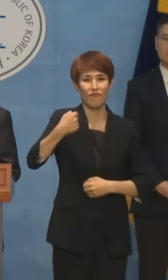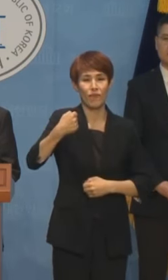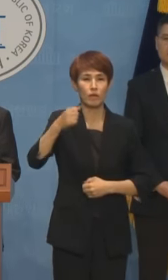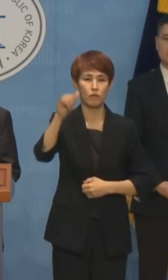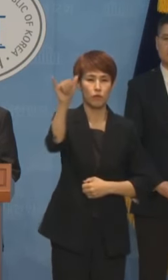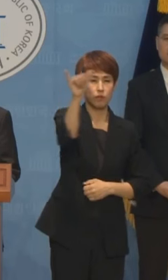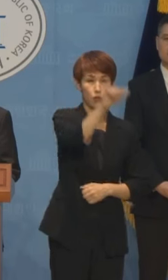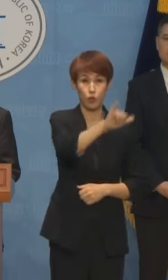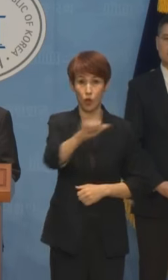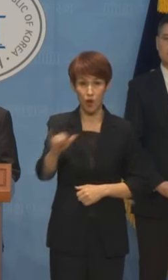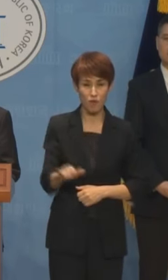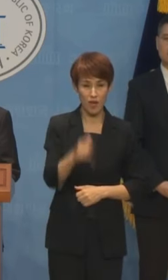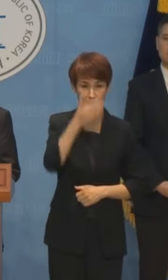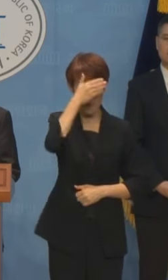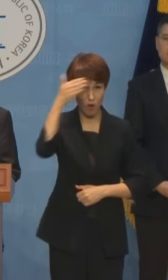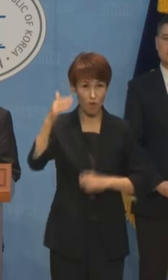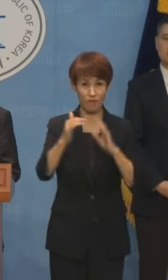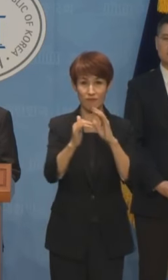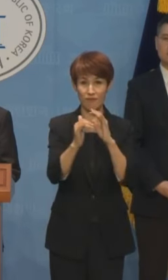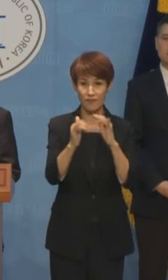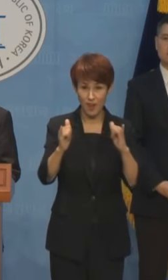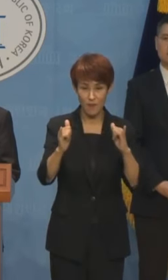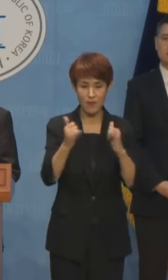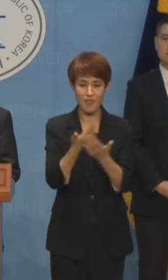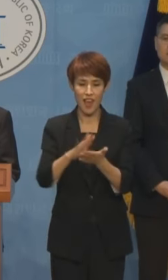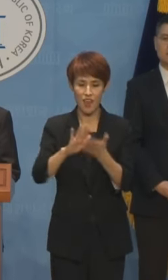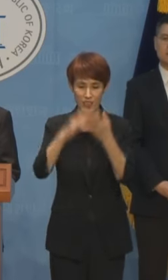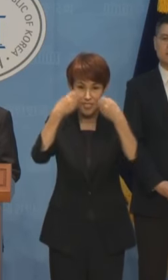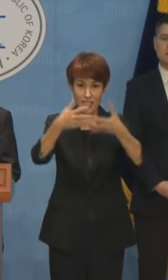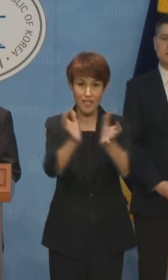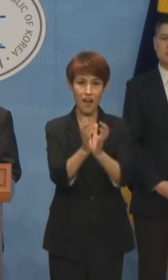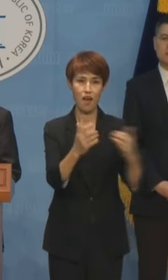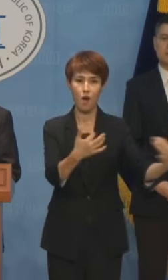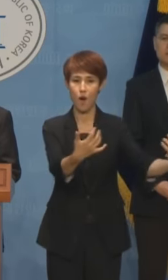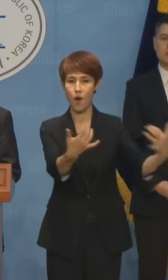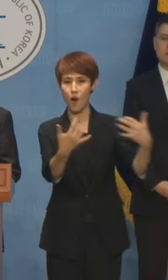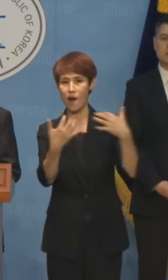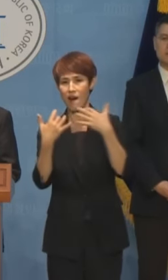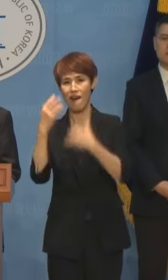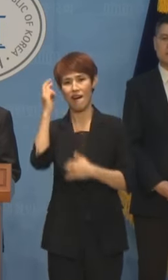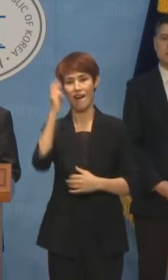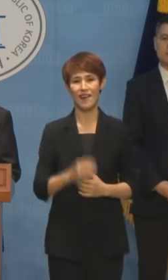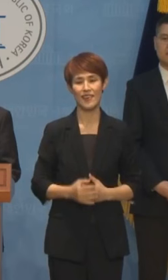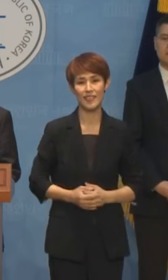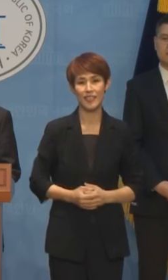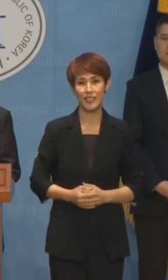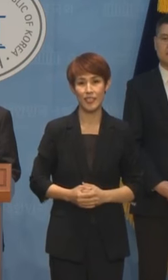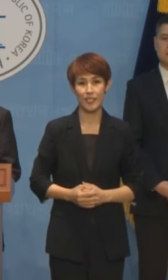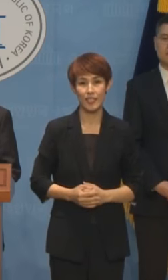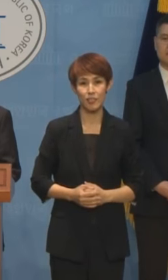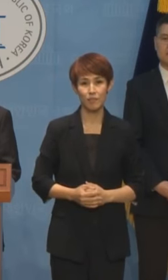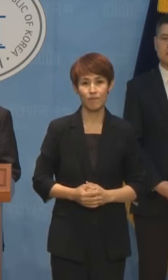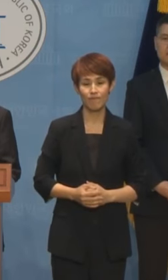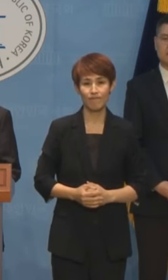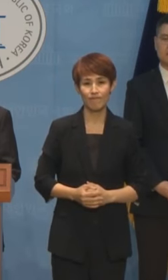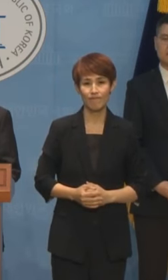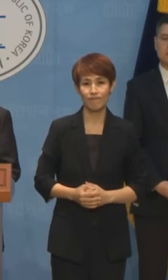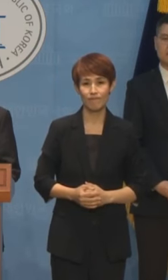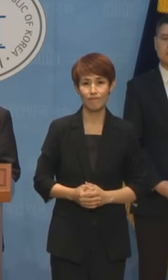전국의 젊은 인재들이 개혁신당으로 몰려 들어옵니다. 우리가